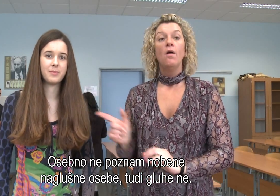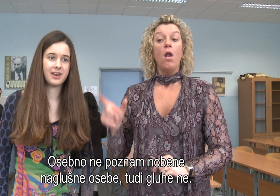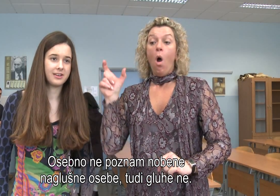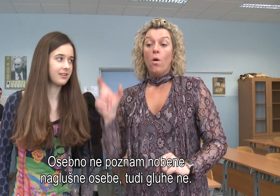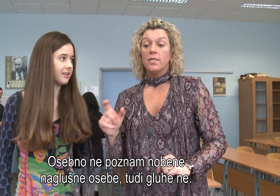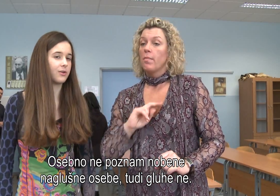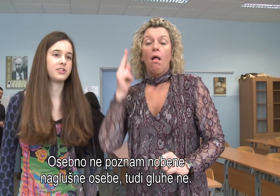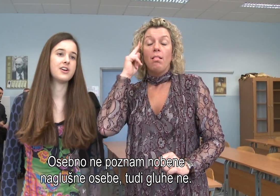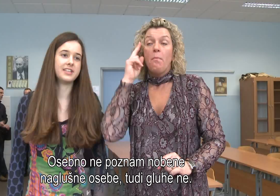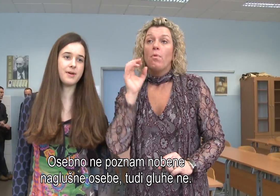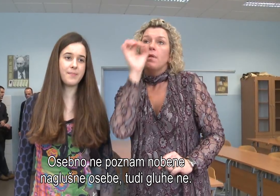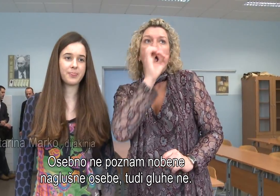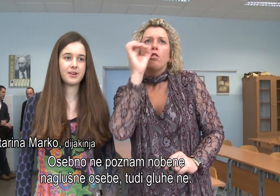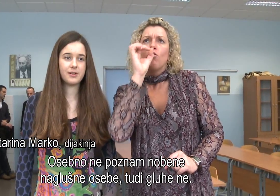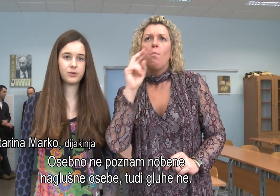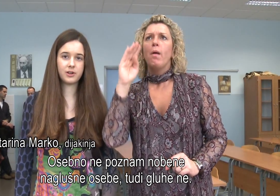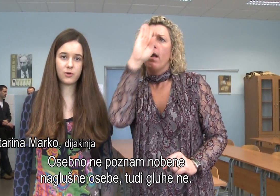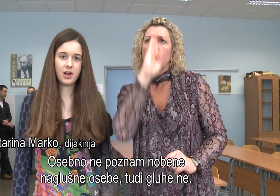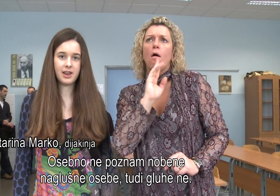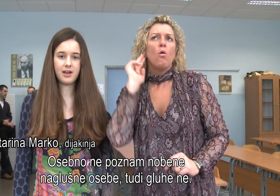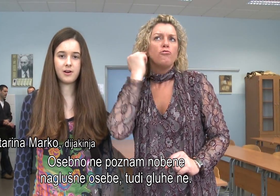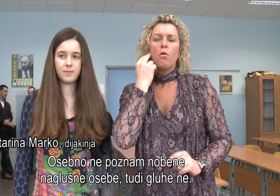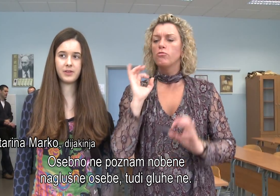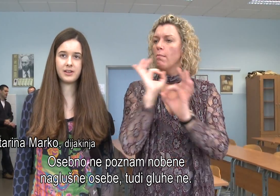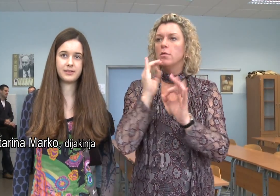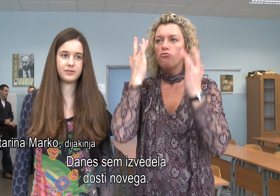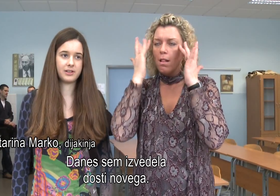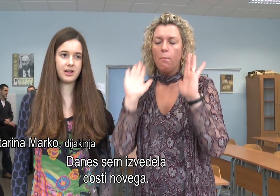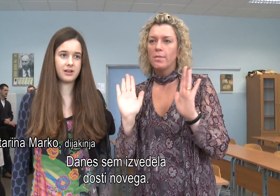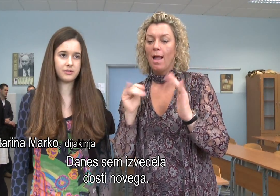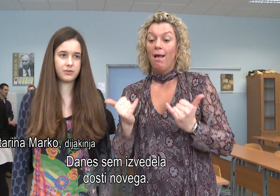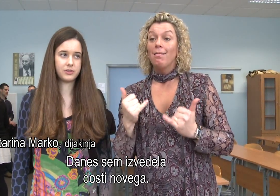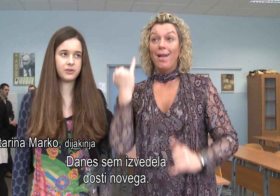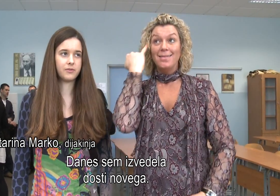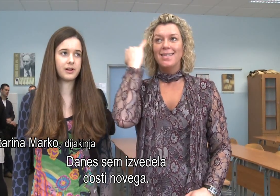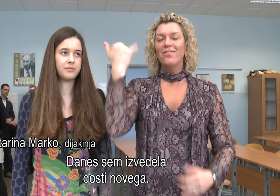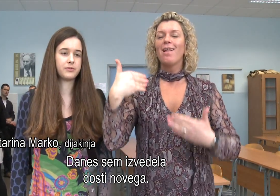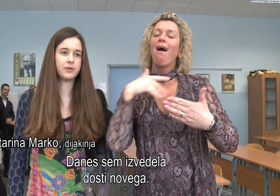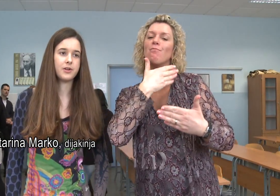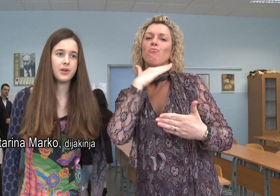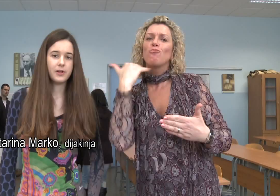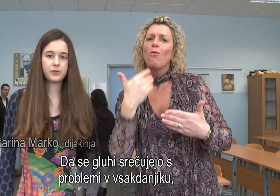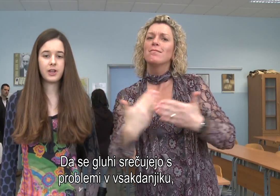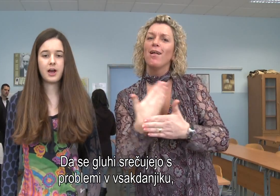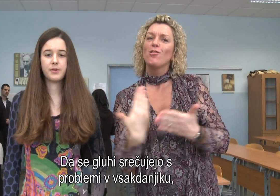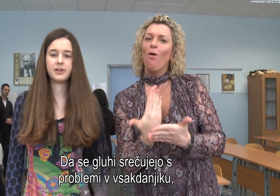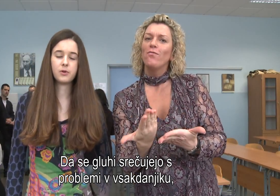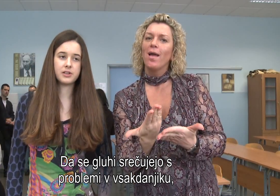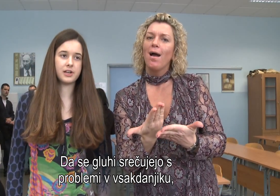nobene naglušne osebe, tudi gluhe ne. Danes sem zvedla dosti novega, v bistvu to, da se gluhi